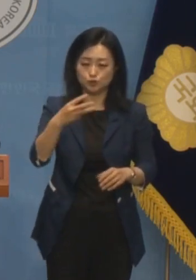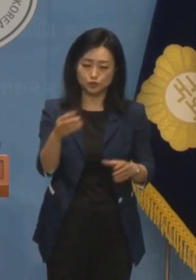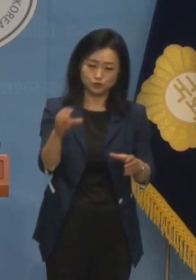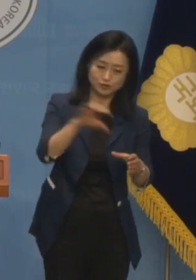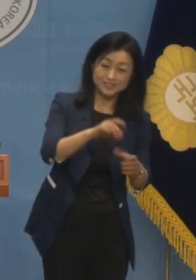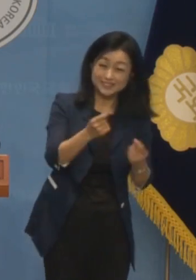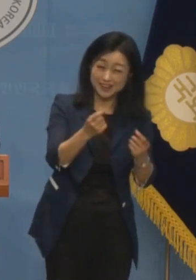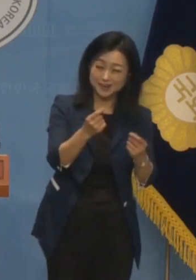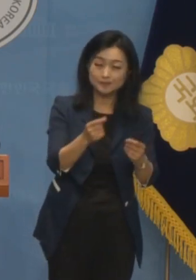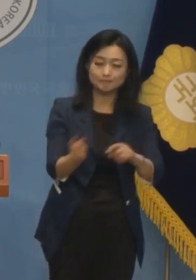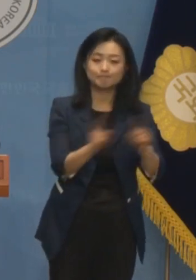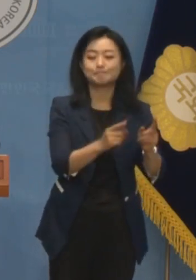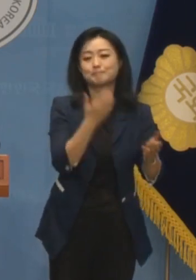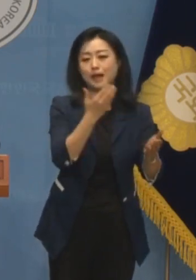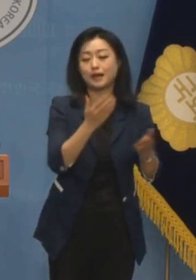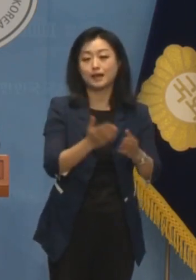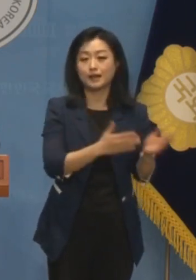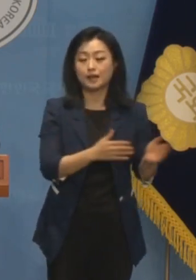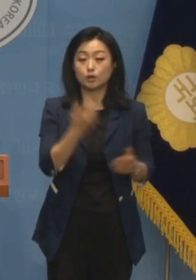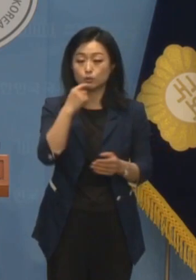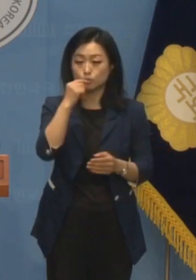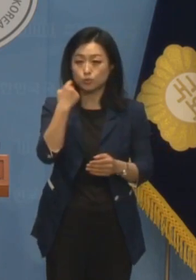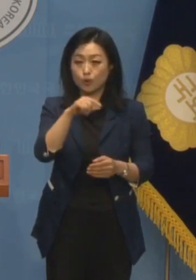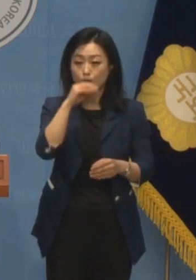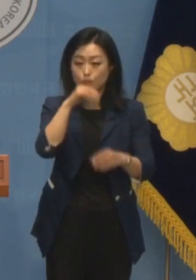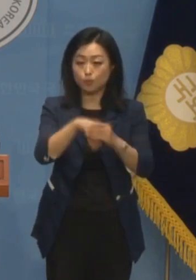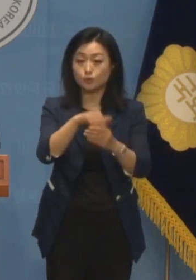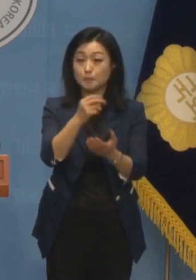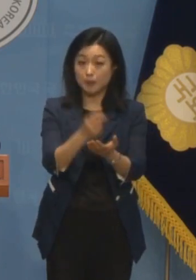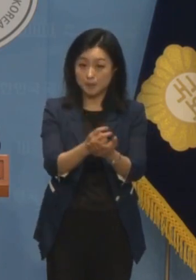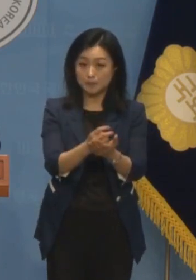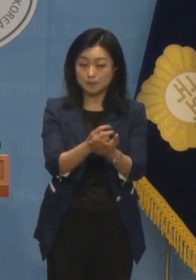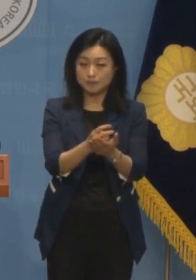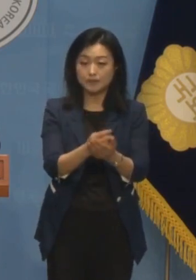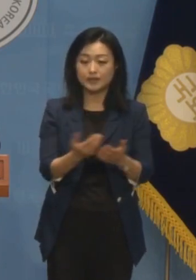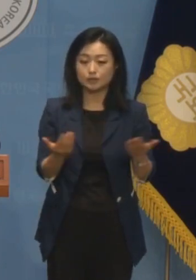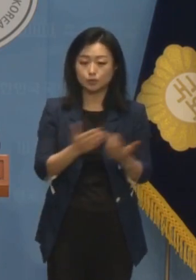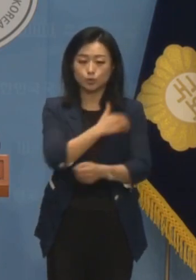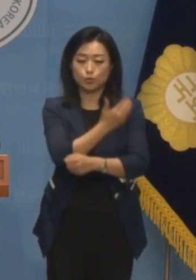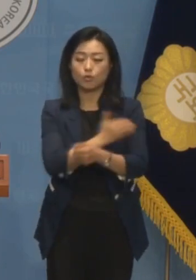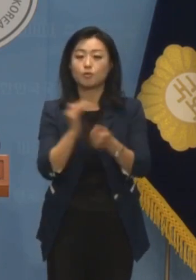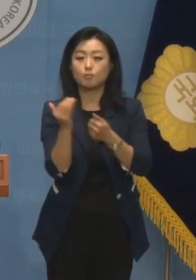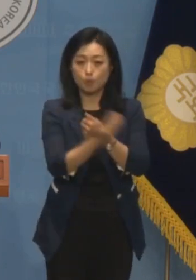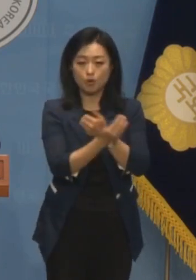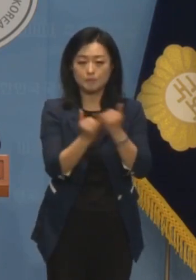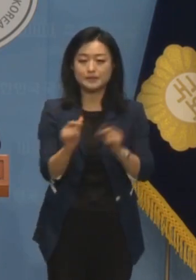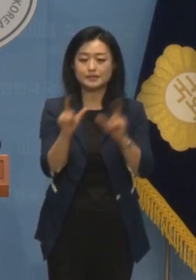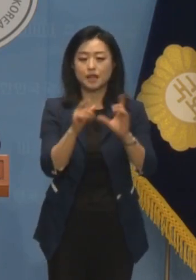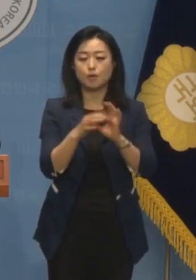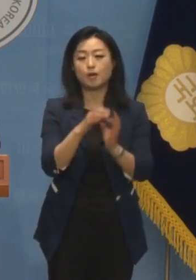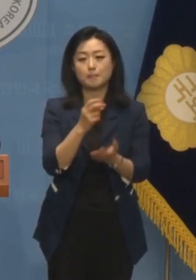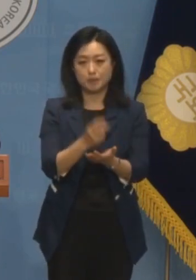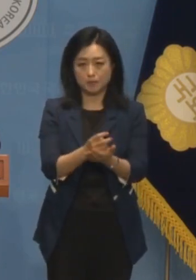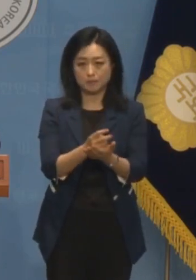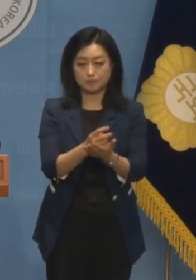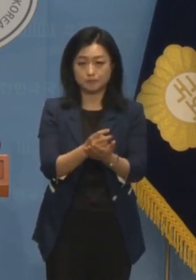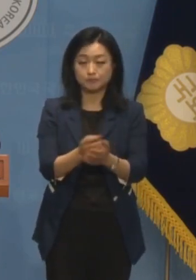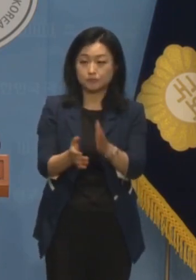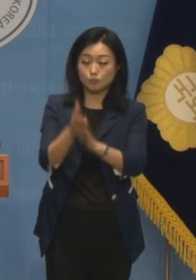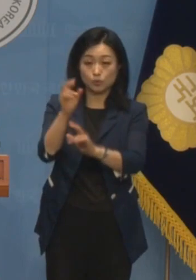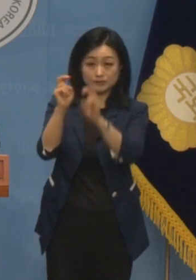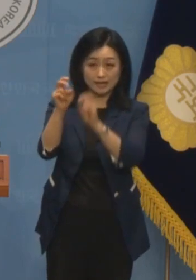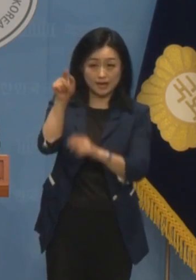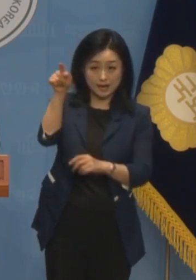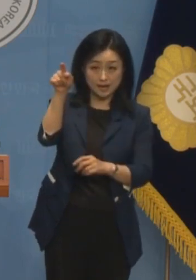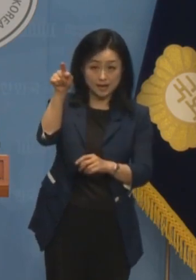노란봉투법 또한 헌법이 정한 노동권을 실질적으로 보장하기 위한 민생 법안입니다. 원청이 사실상